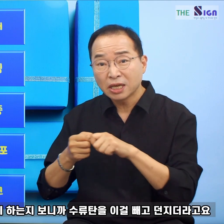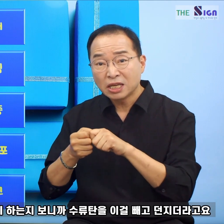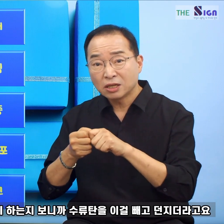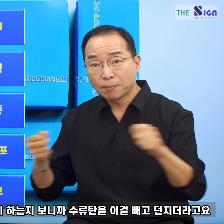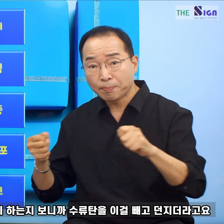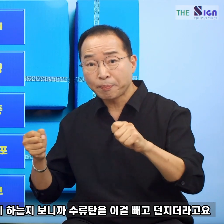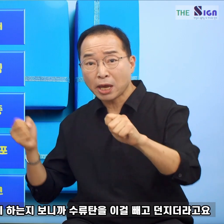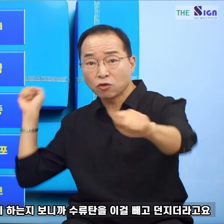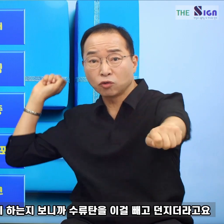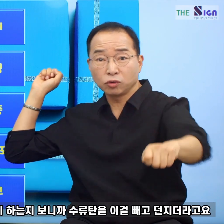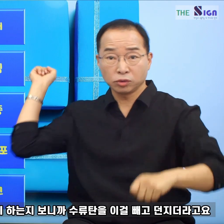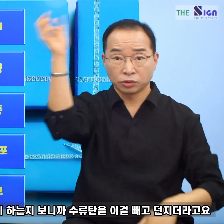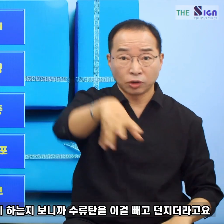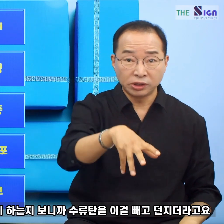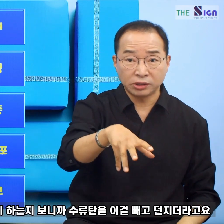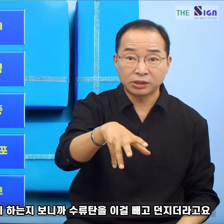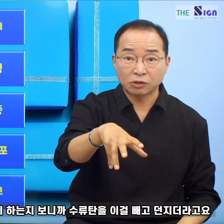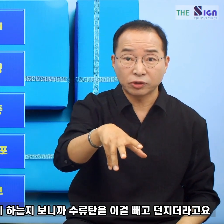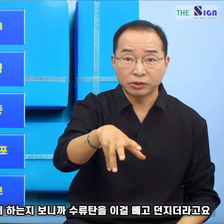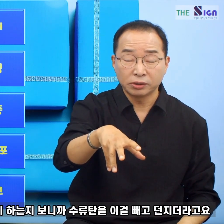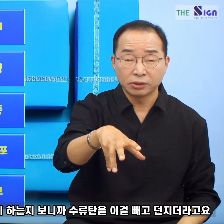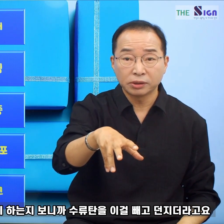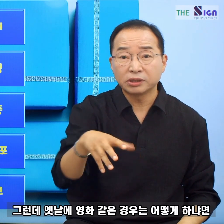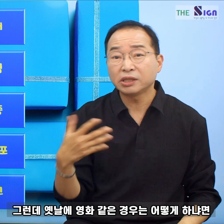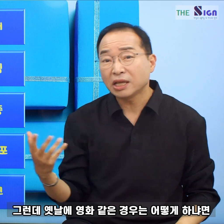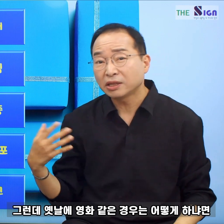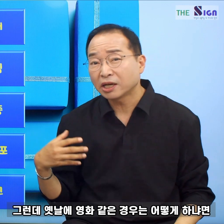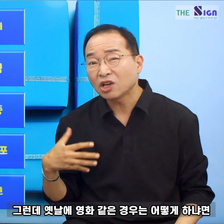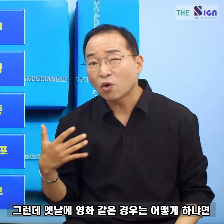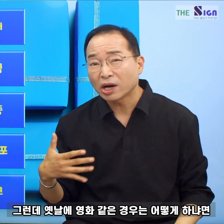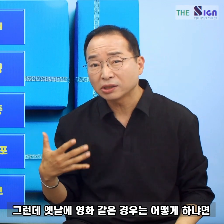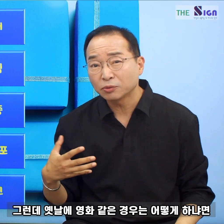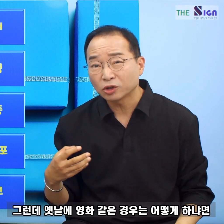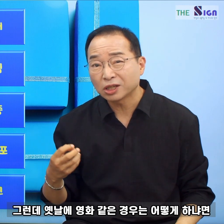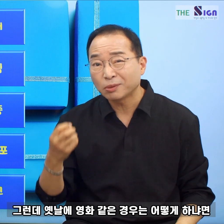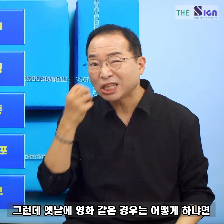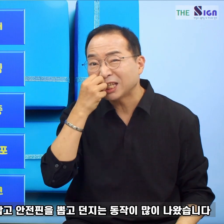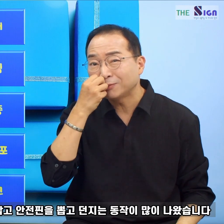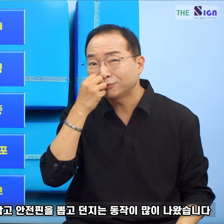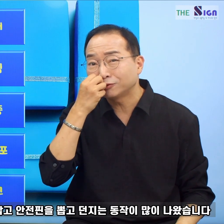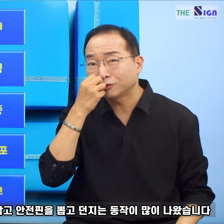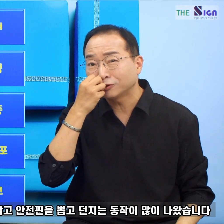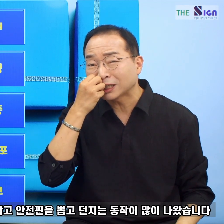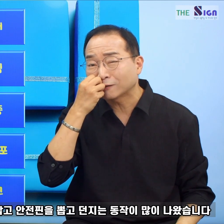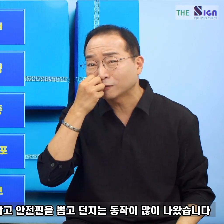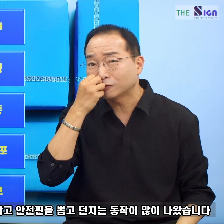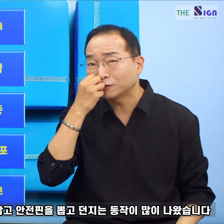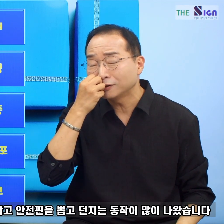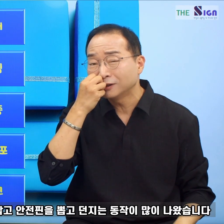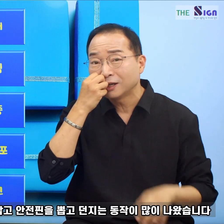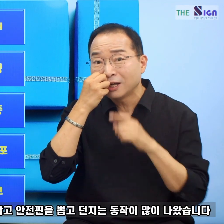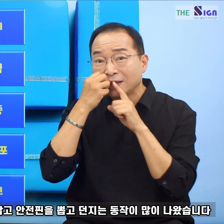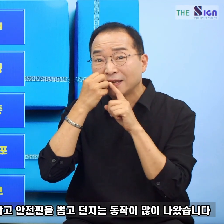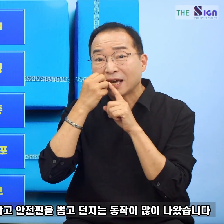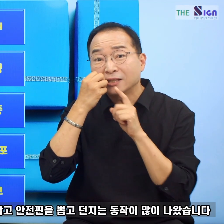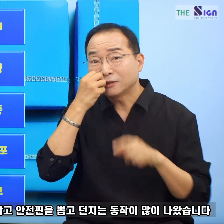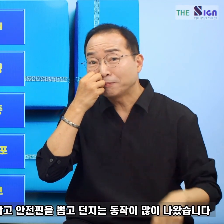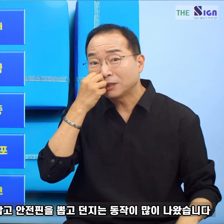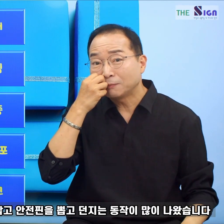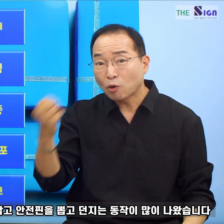이걸 빼고 던지더라고요. 그런데 옛날에 영화 같은 게 어떻게 하면 입으로 잡고 이 안전핀을